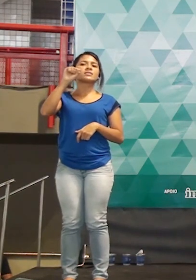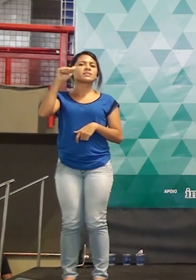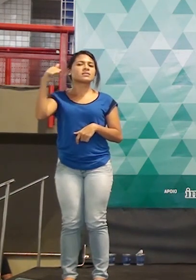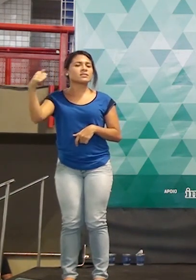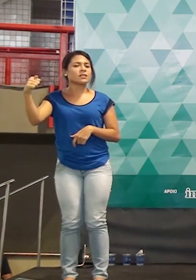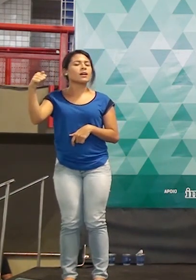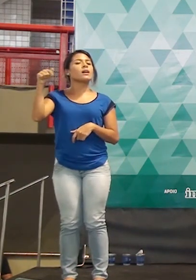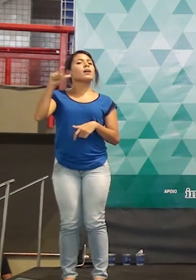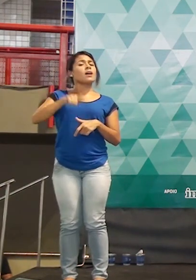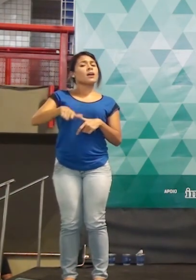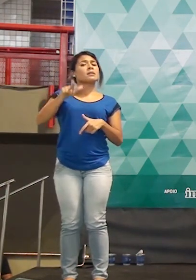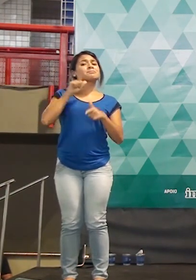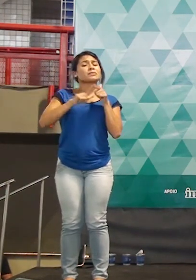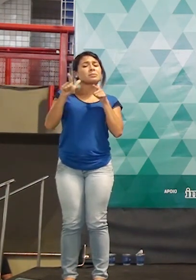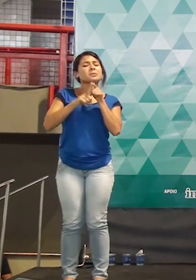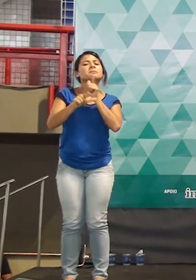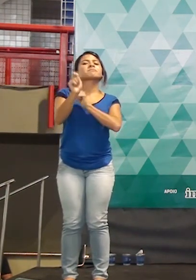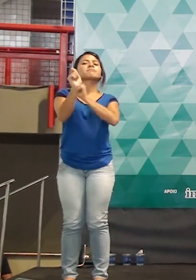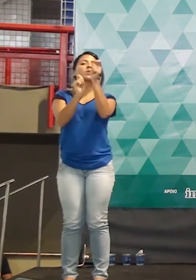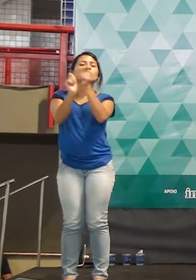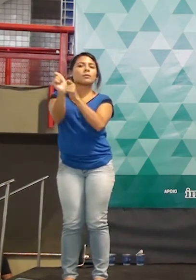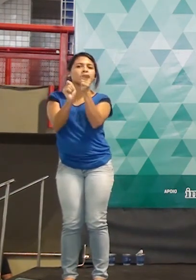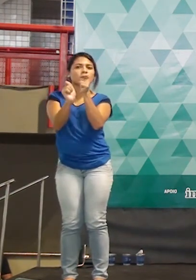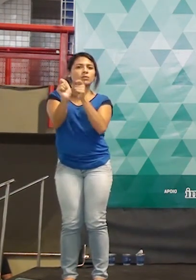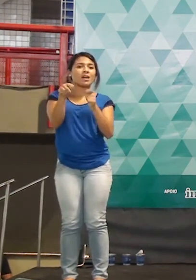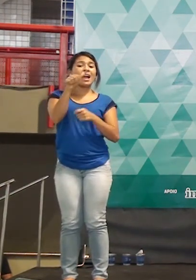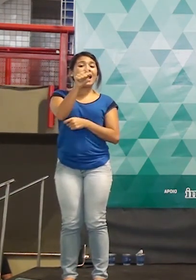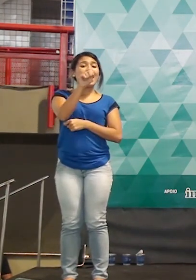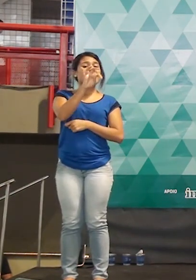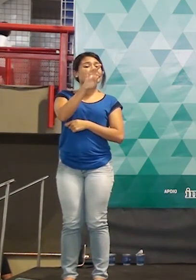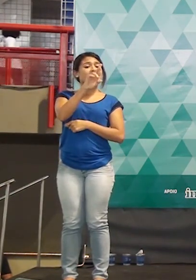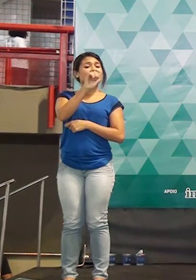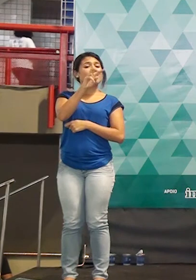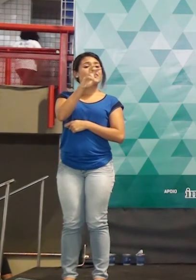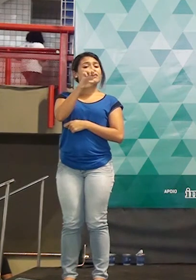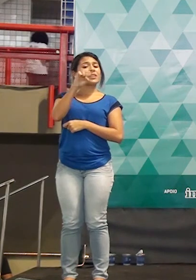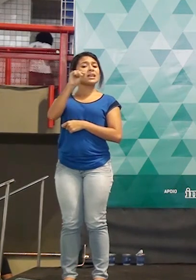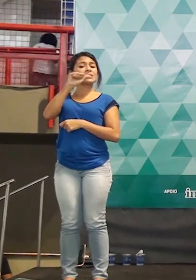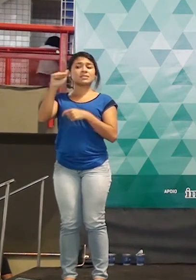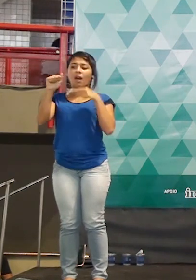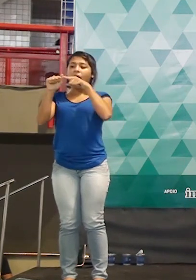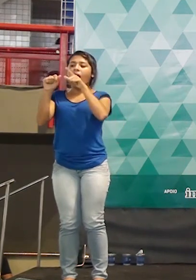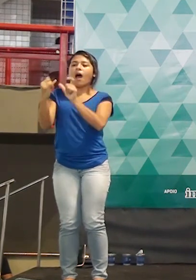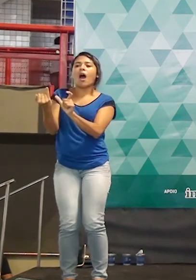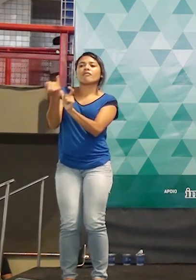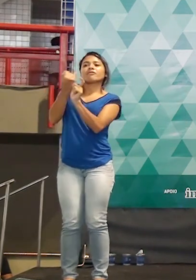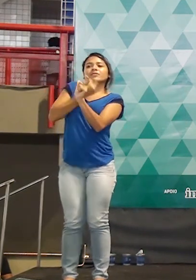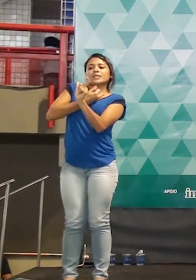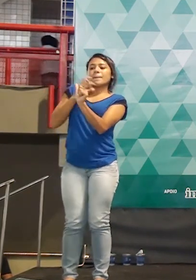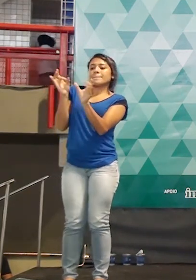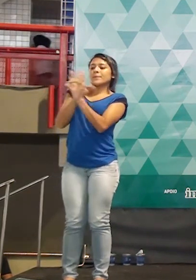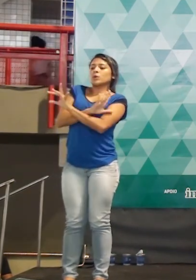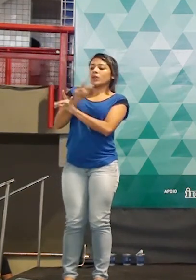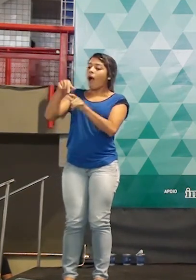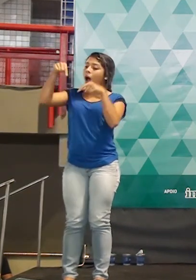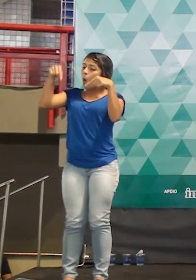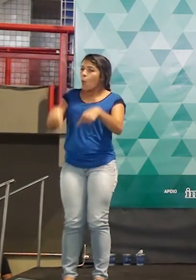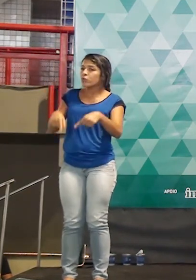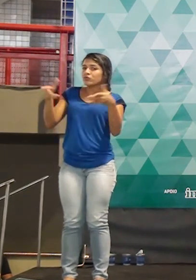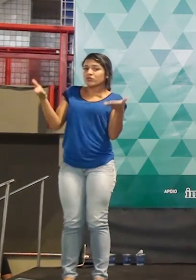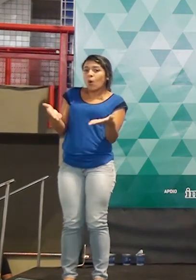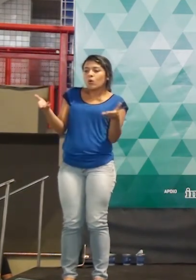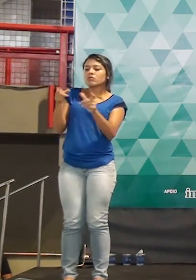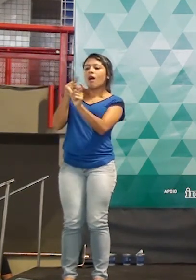era atualmente? Não, porque atravessa é presente do indicativo. Compreendem isso? Se eu coloco